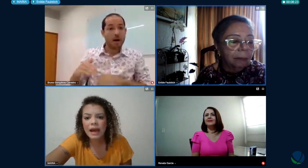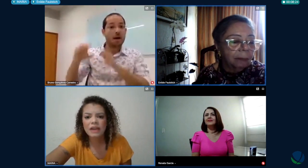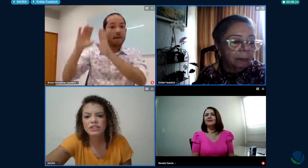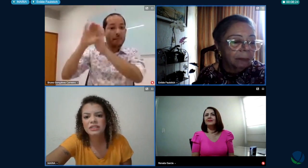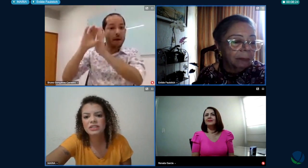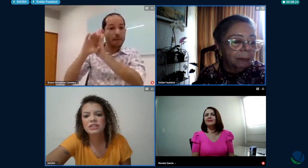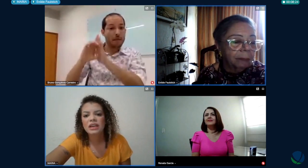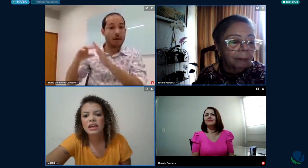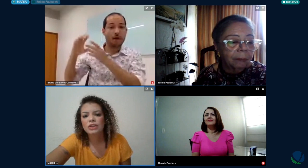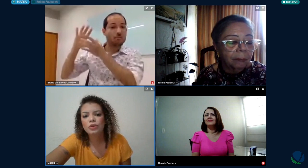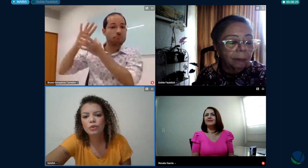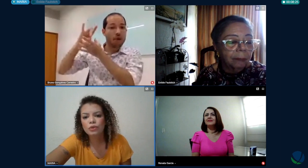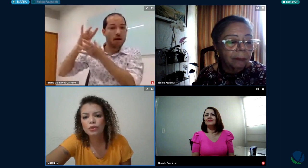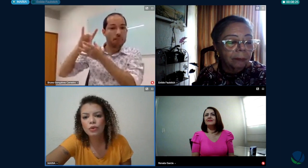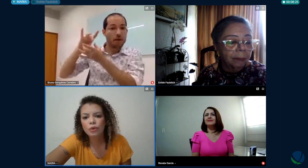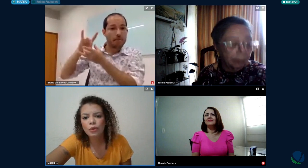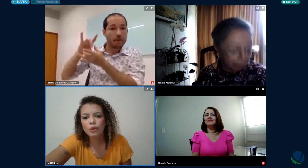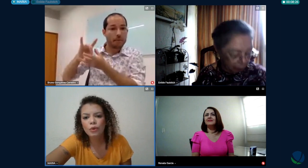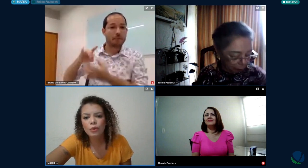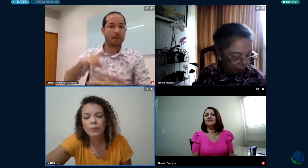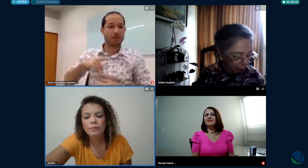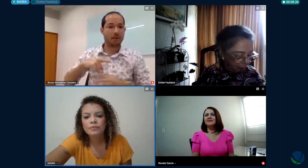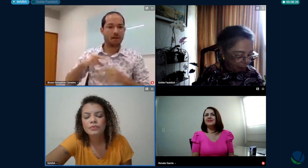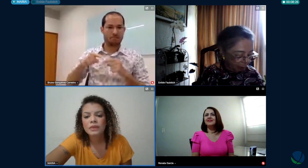as partes